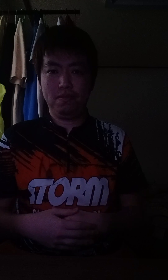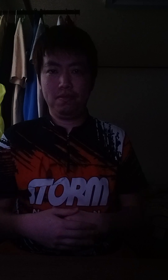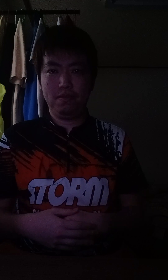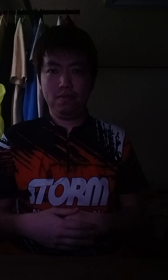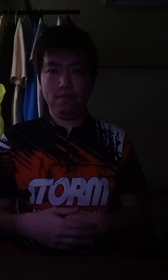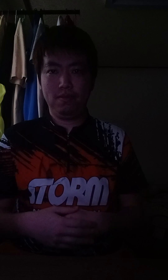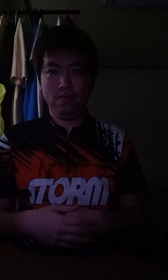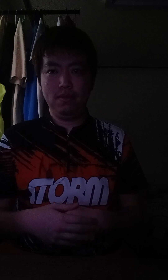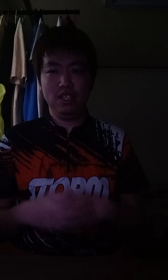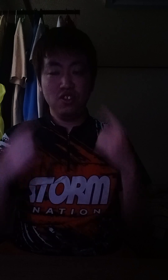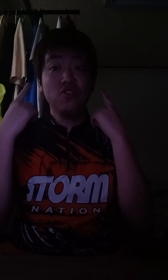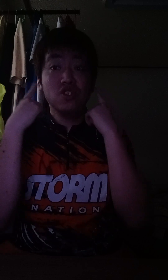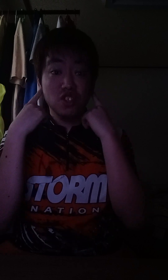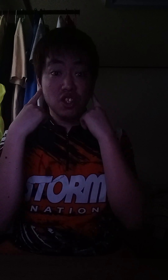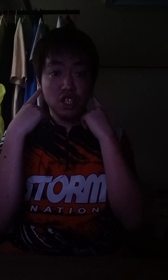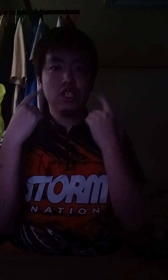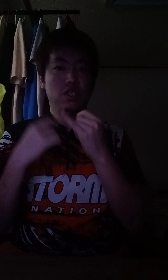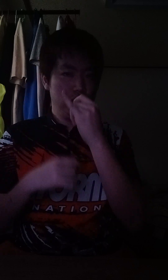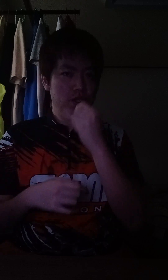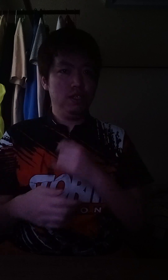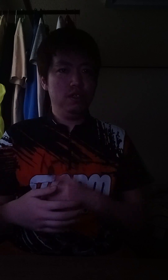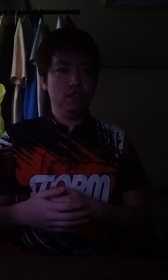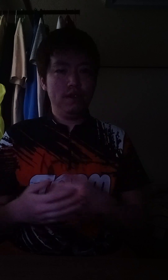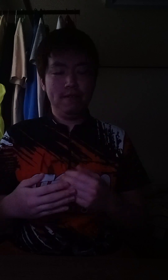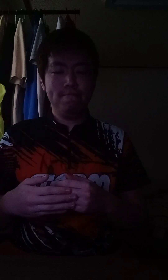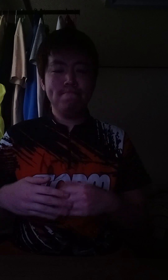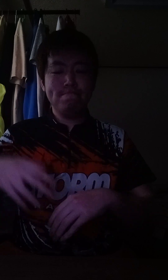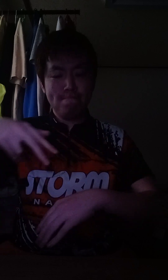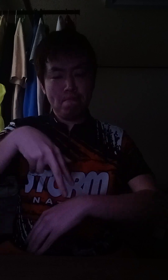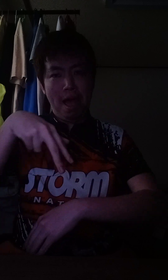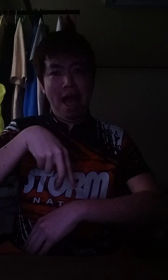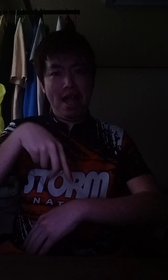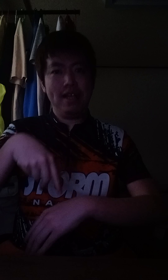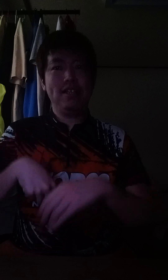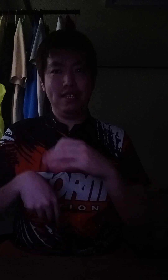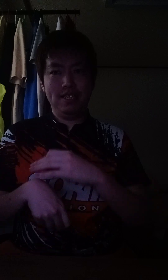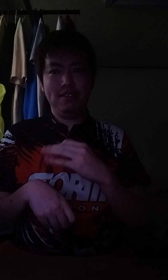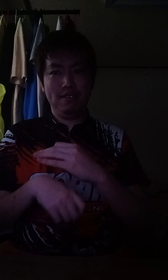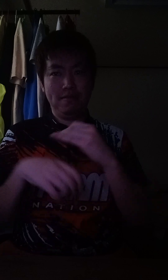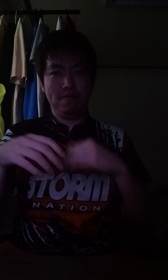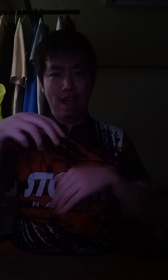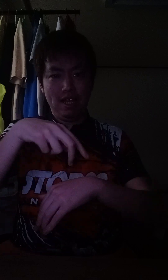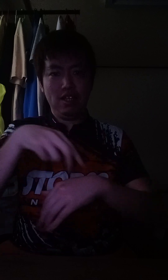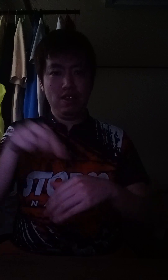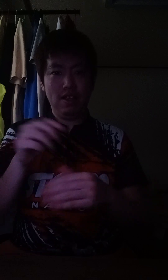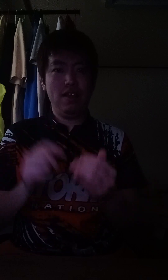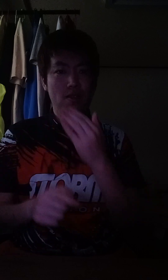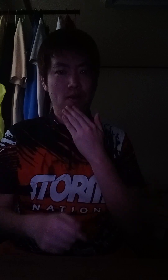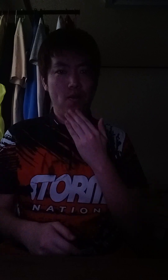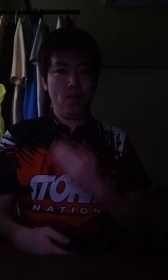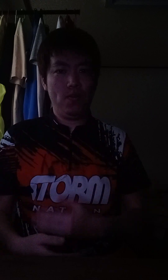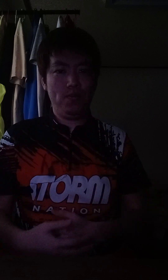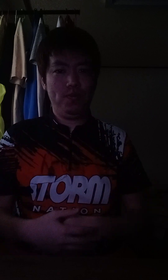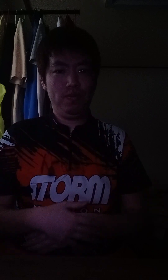그렇지 그럼 귀가 됐죠? 승현이 이건 뭐예요? 발 그렇지 발 글씨로 한번 써주실래요?